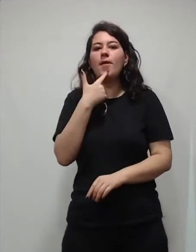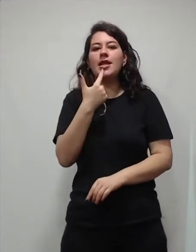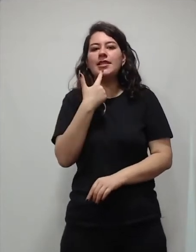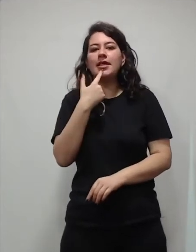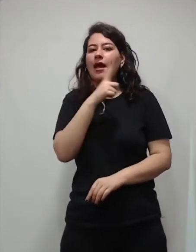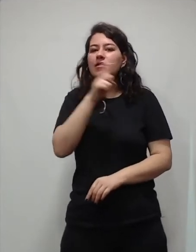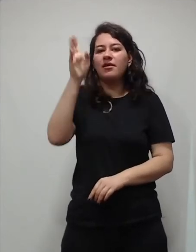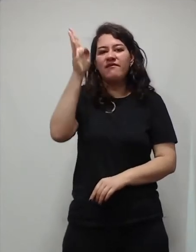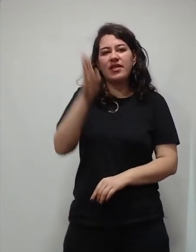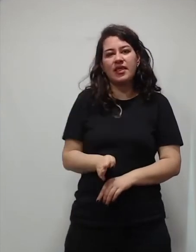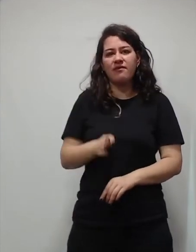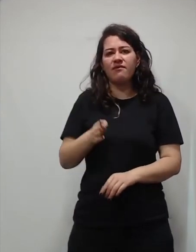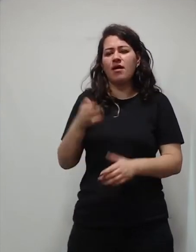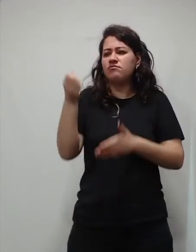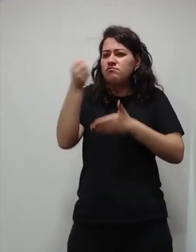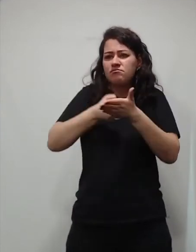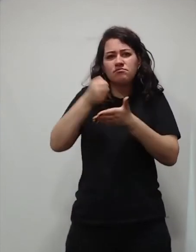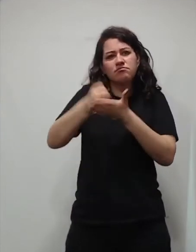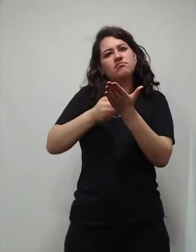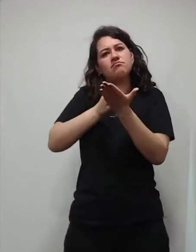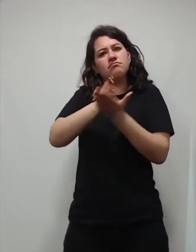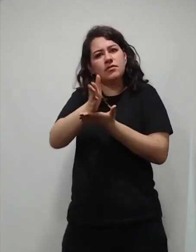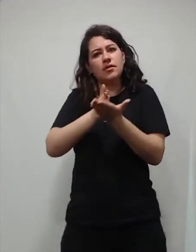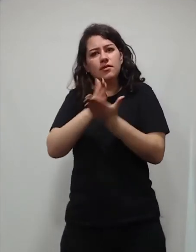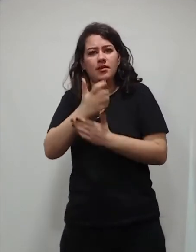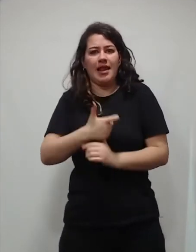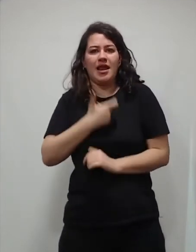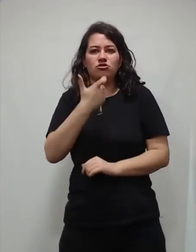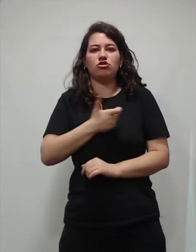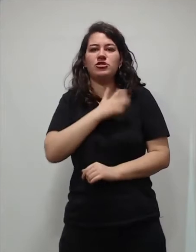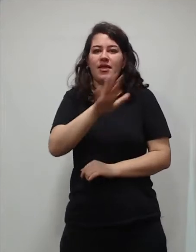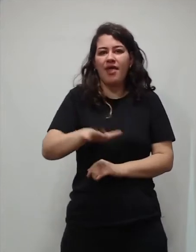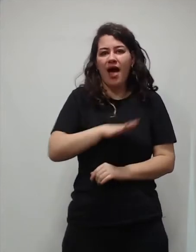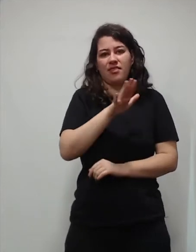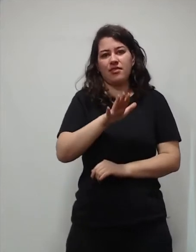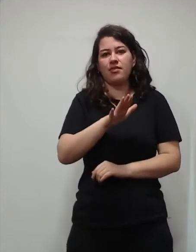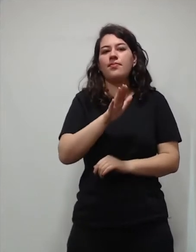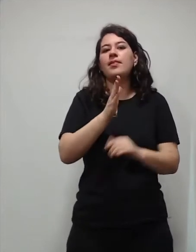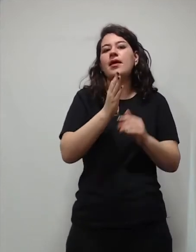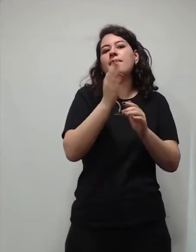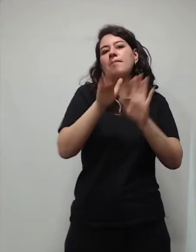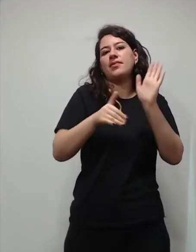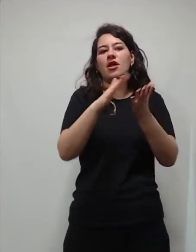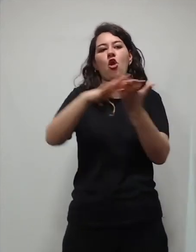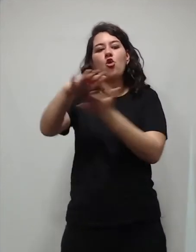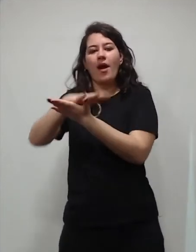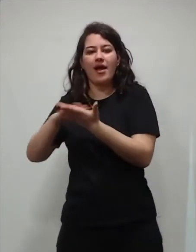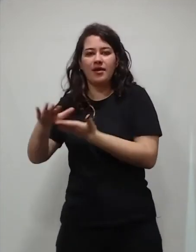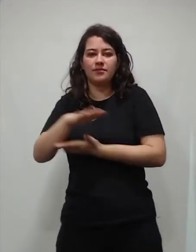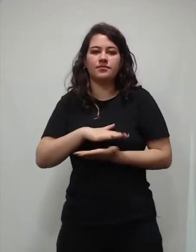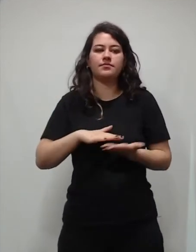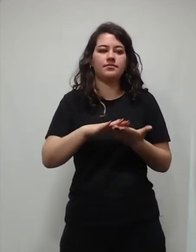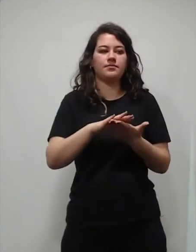política, activa, de la sociedad civil de los territorios.